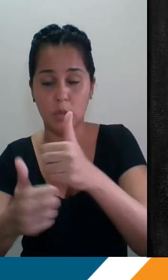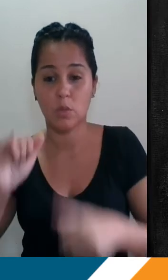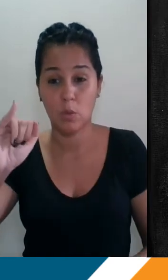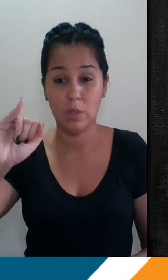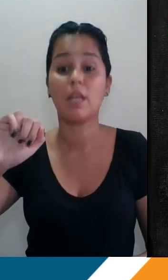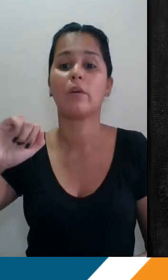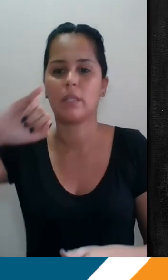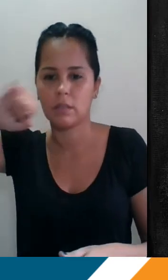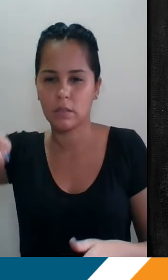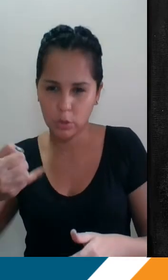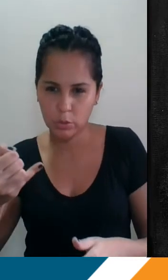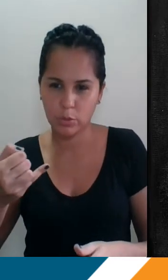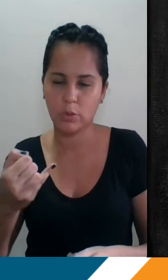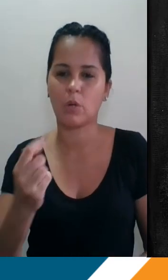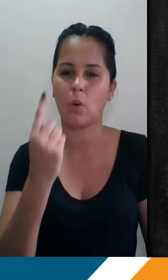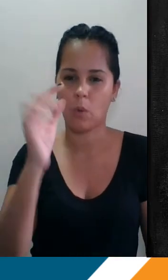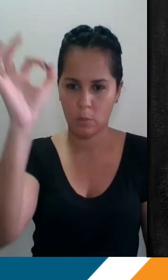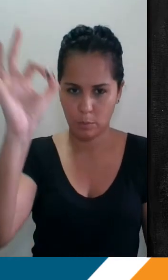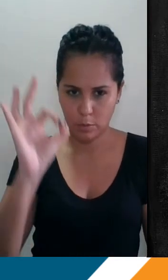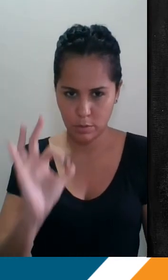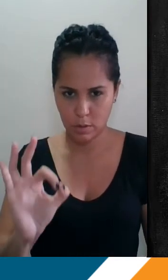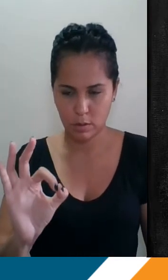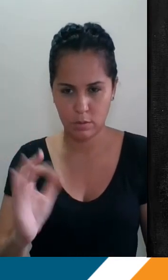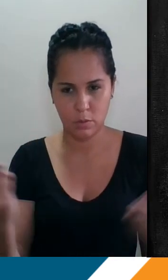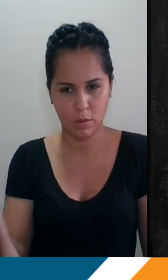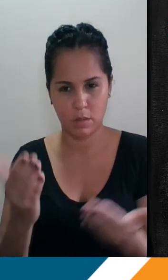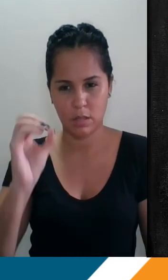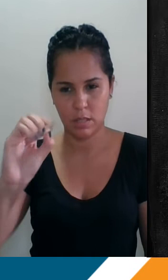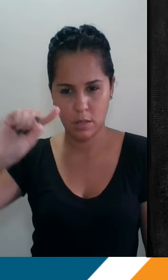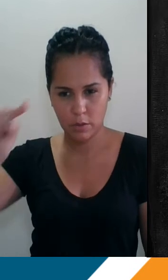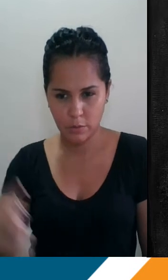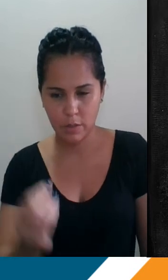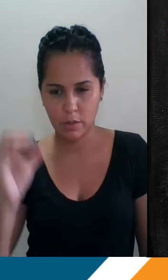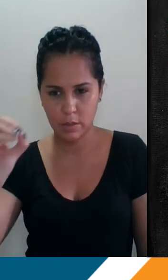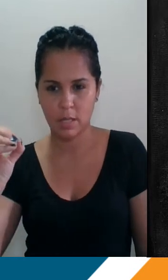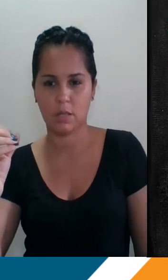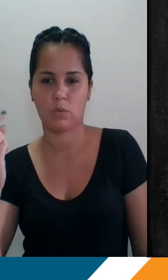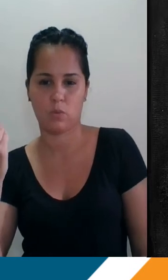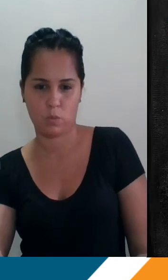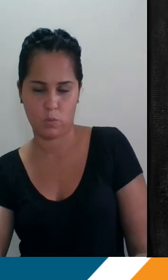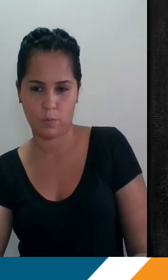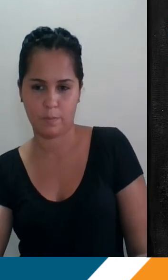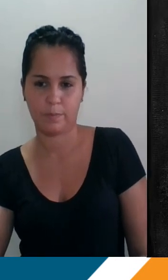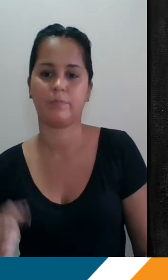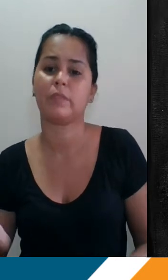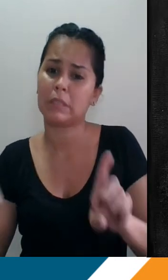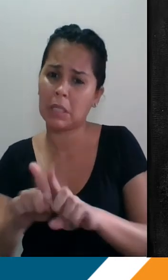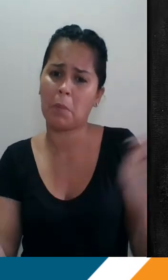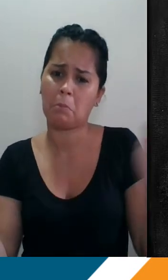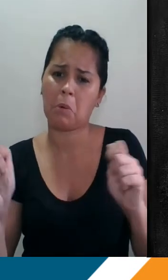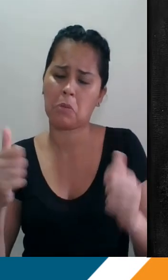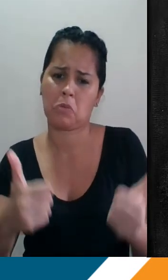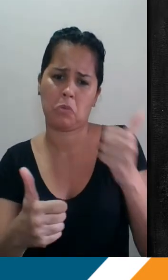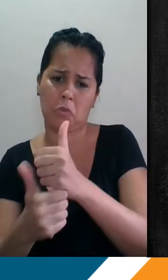taxa de juros, por 1% na forma de número decimal, ou seja, 0,01, ou poderia também substituir